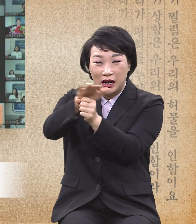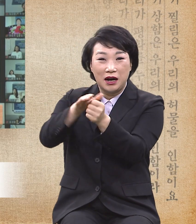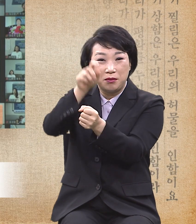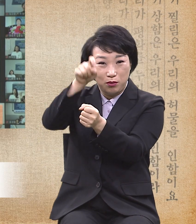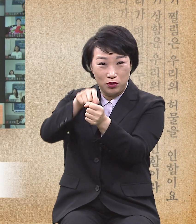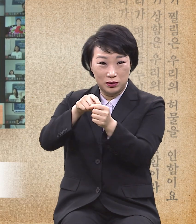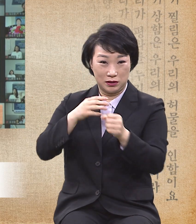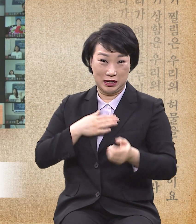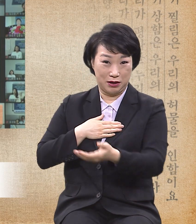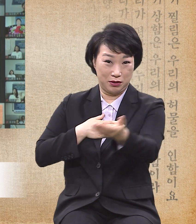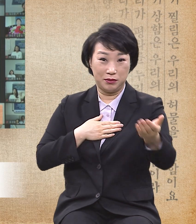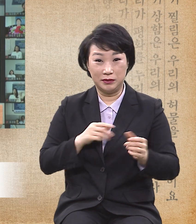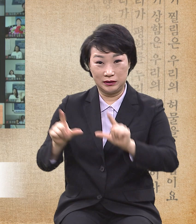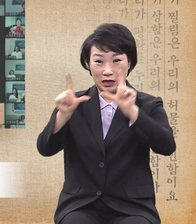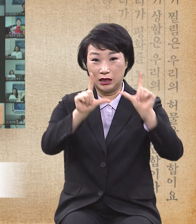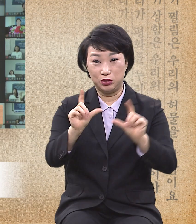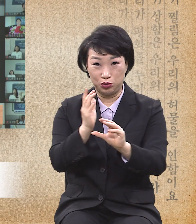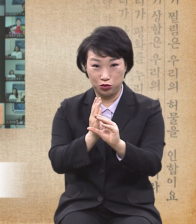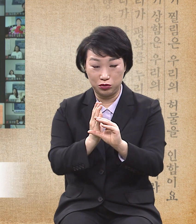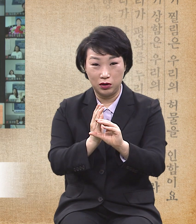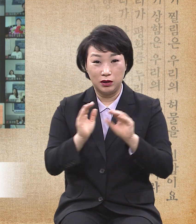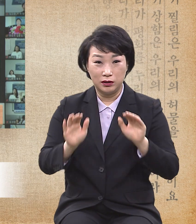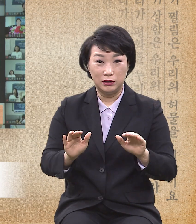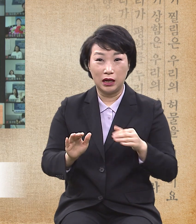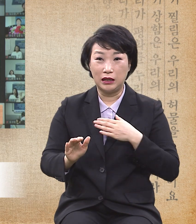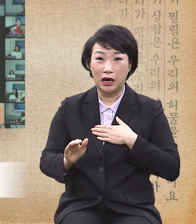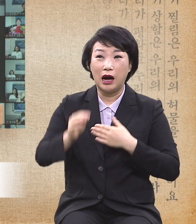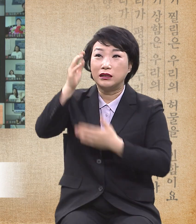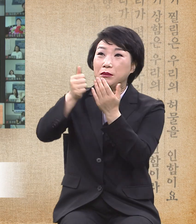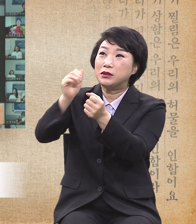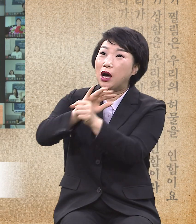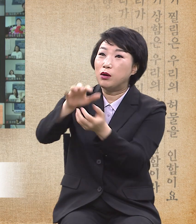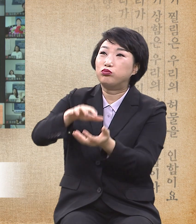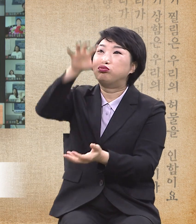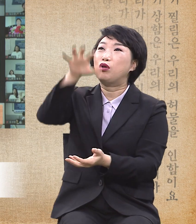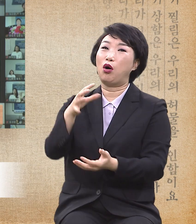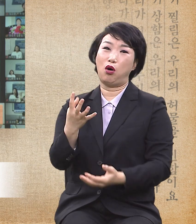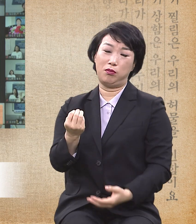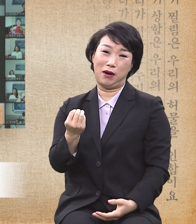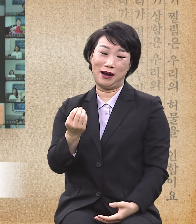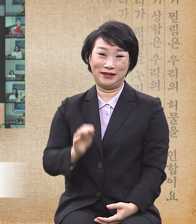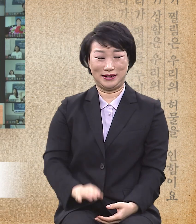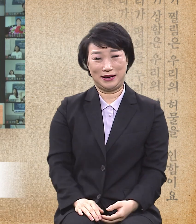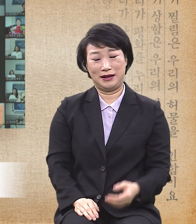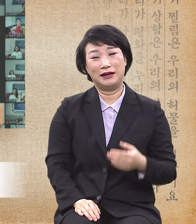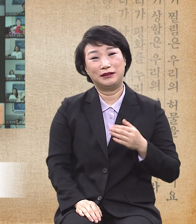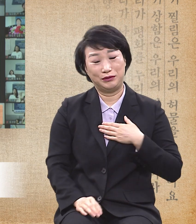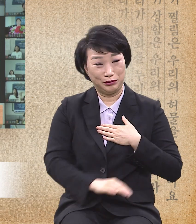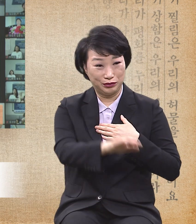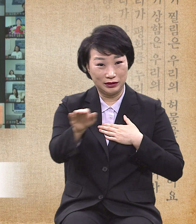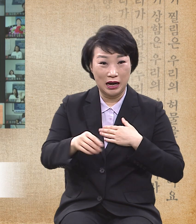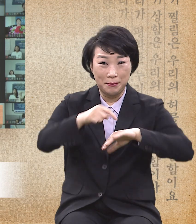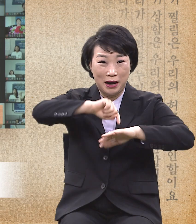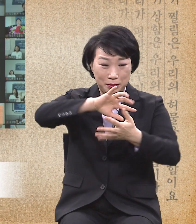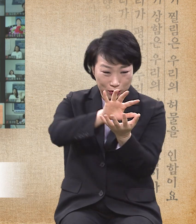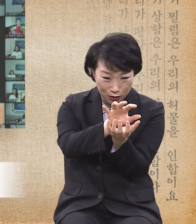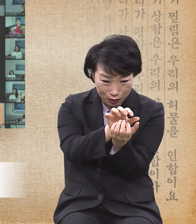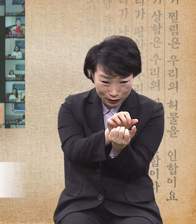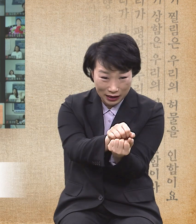위해서 사는 사람인데 얼마나 사랑하느냐? 마음을 다